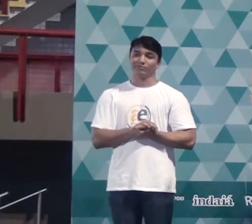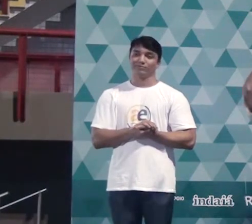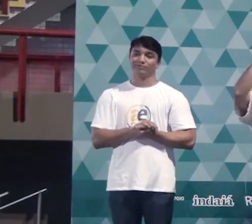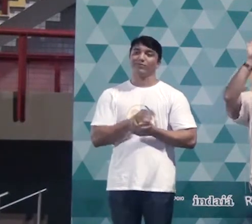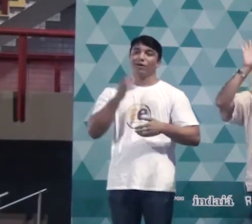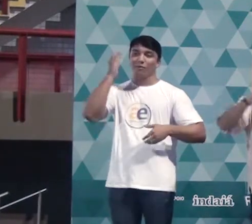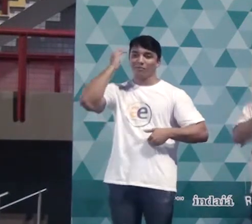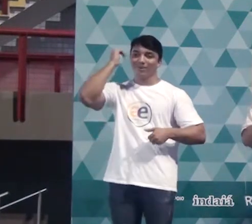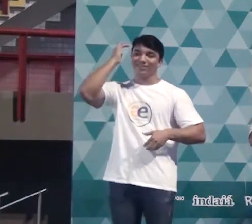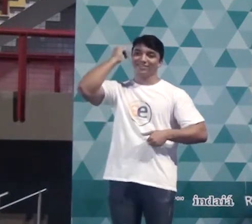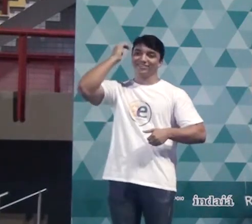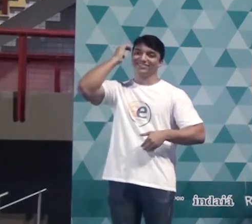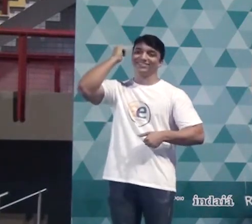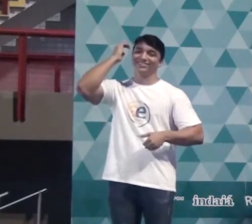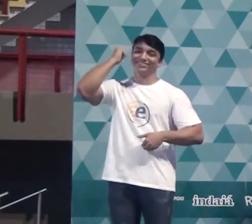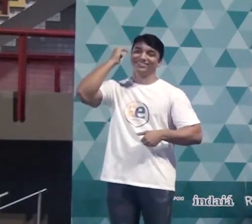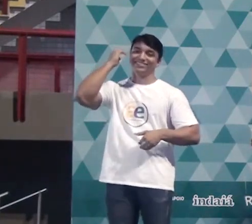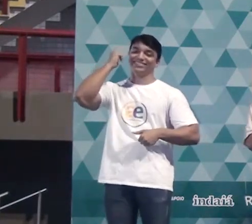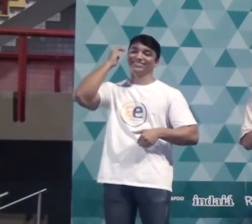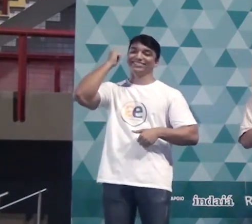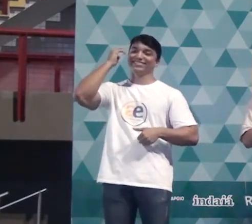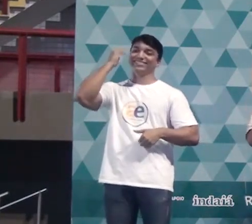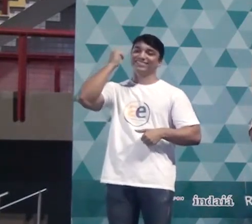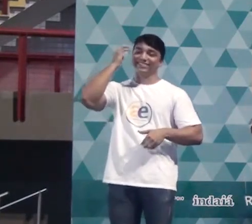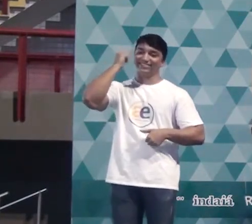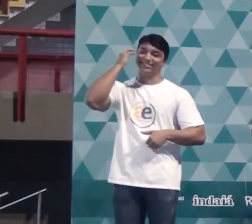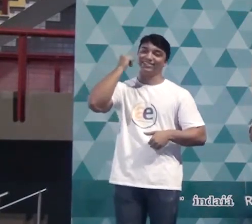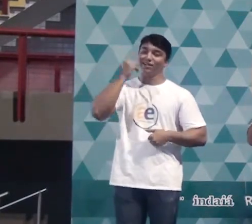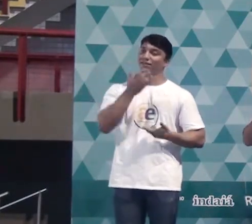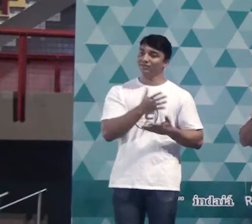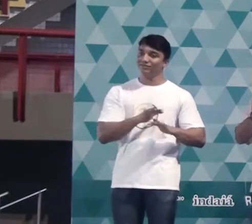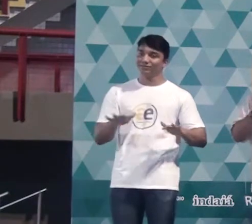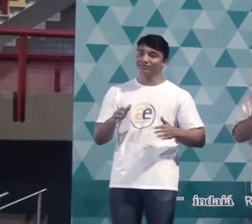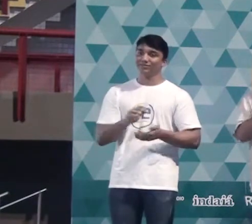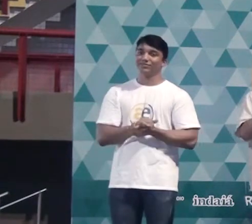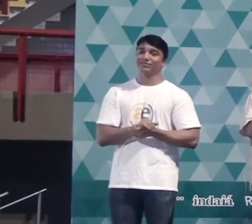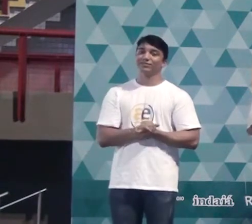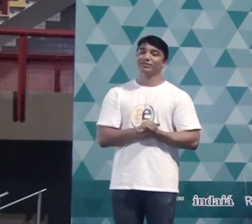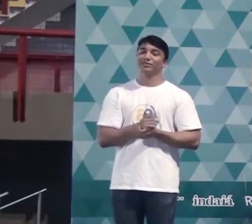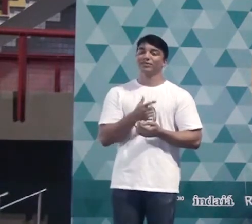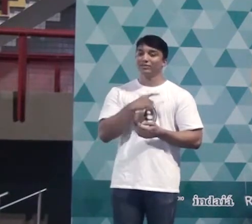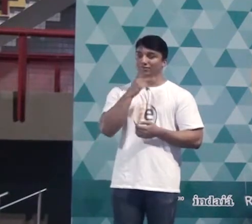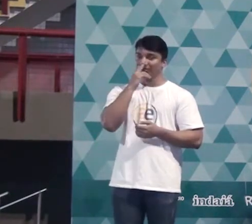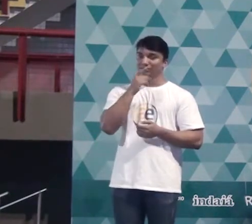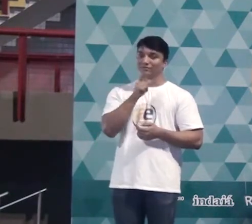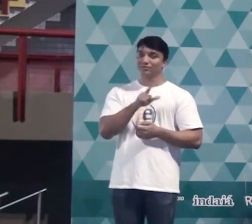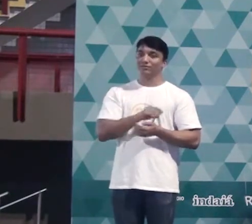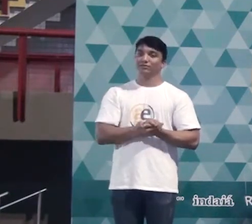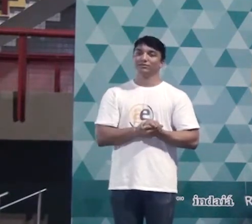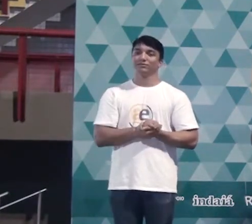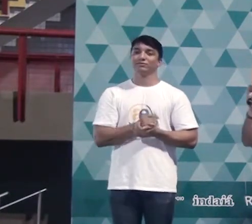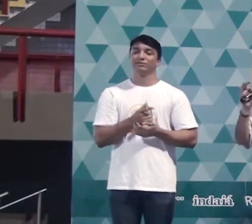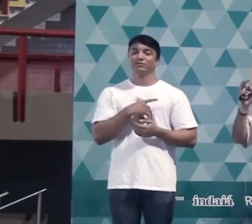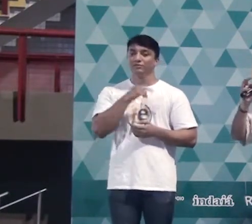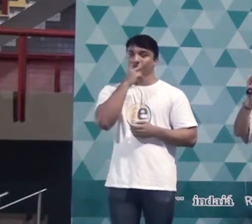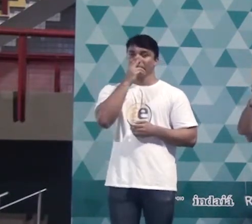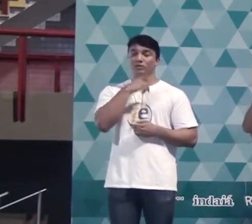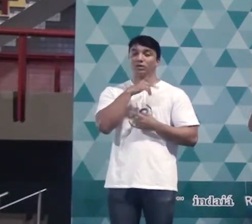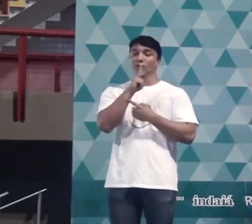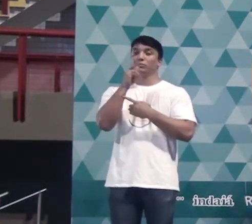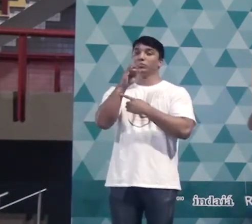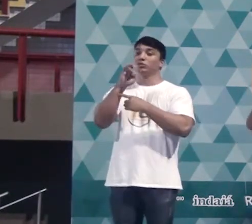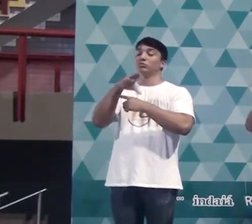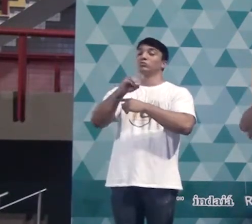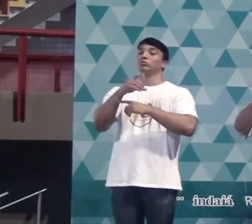Não, isso é ulula e acabou essa história. Pois bem, tem também hibridismo. Hibridismo é quando você